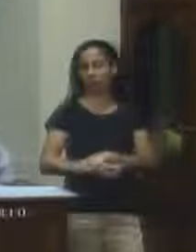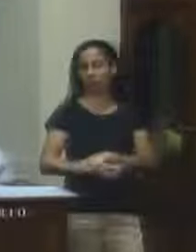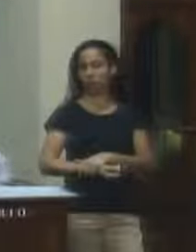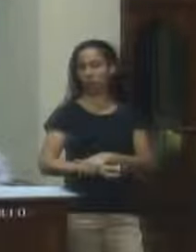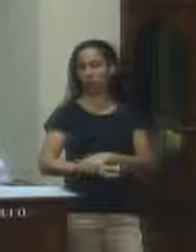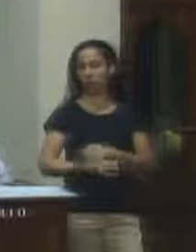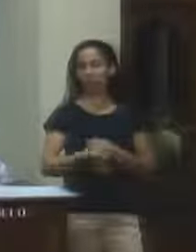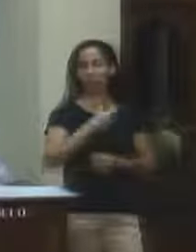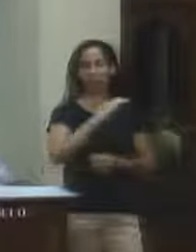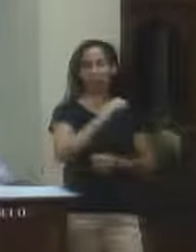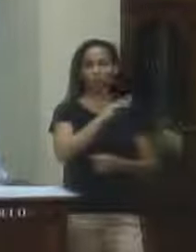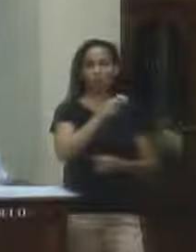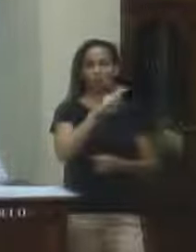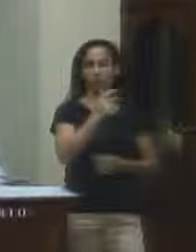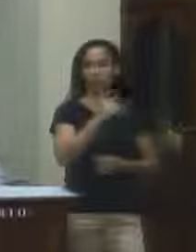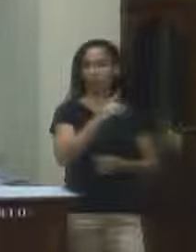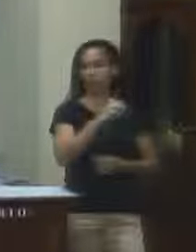Batalha de Confete,